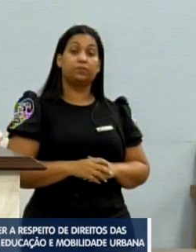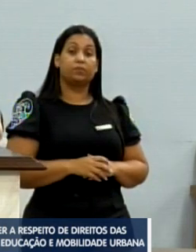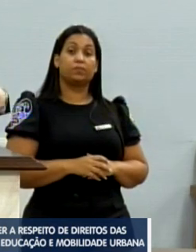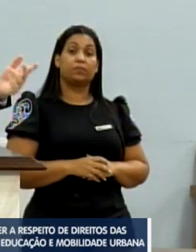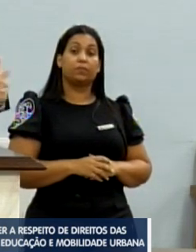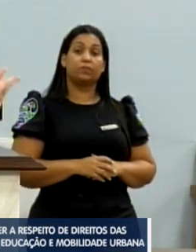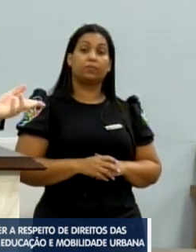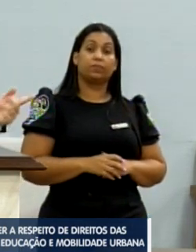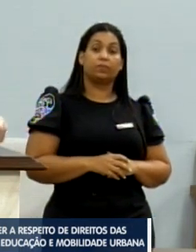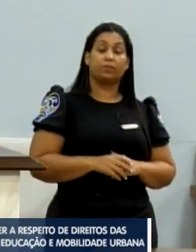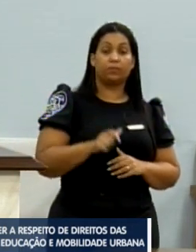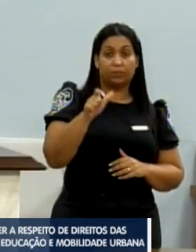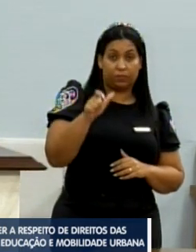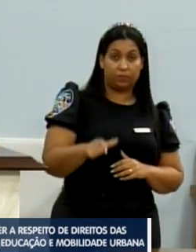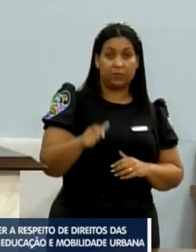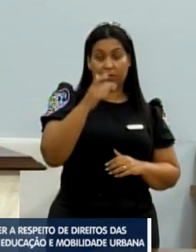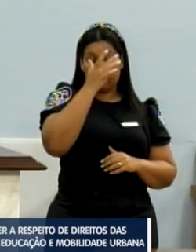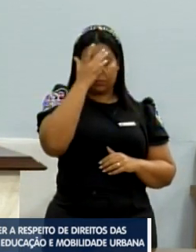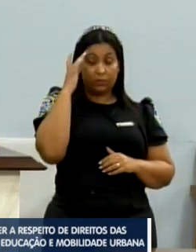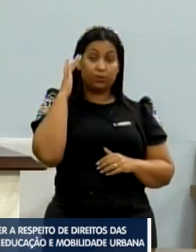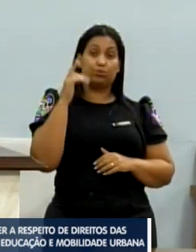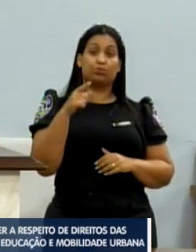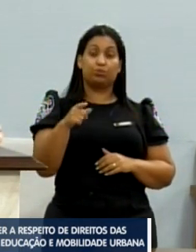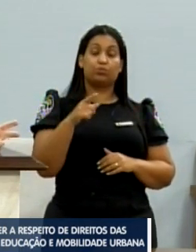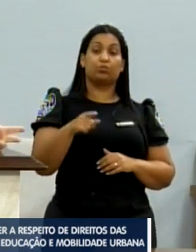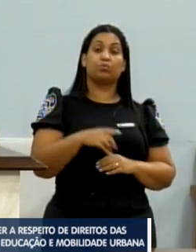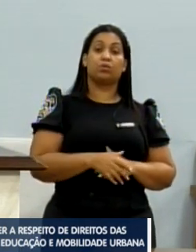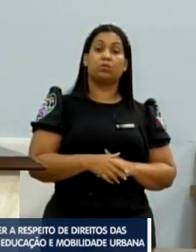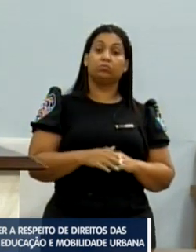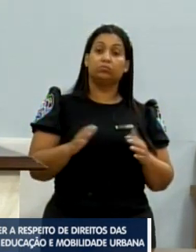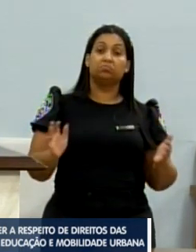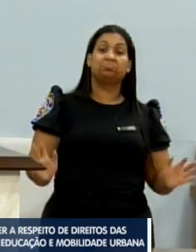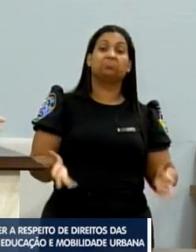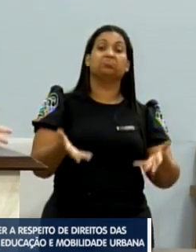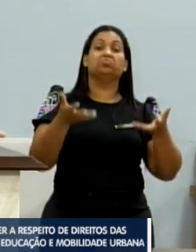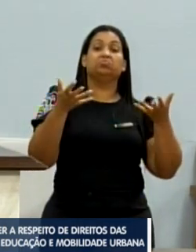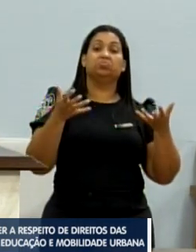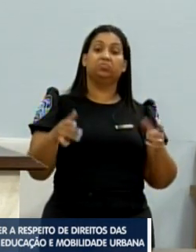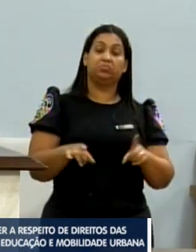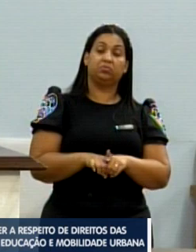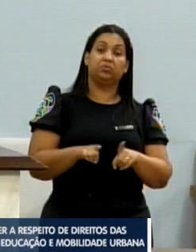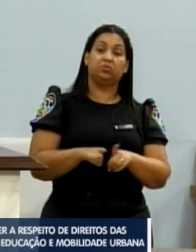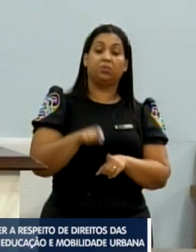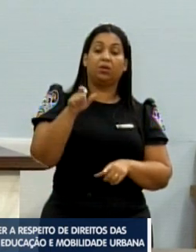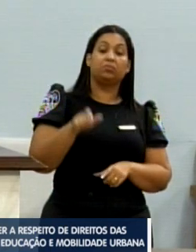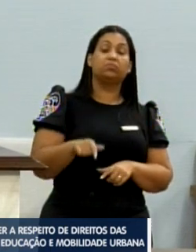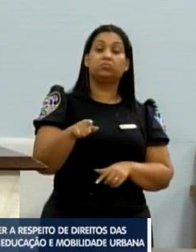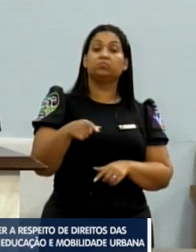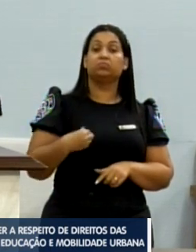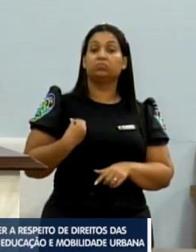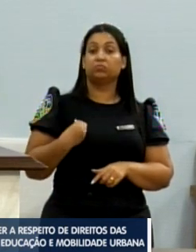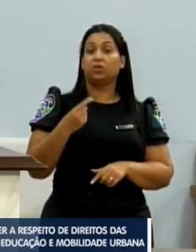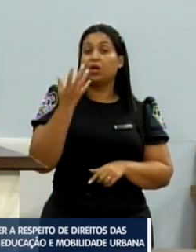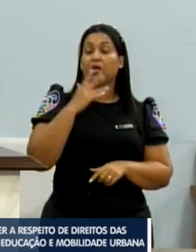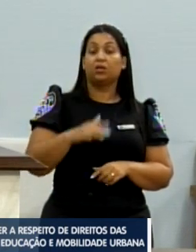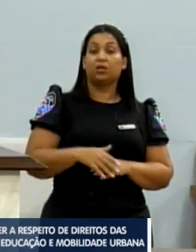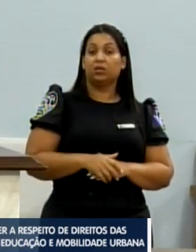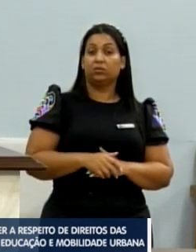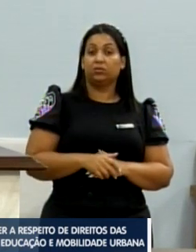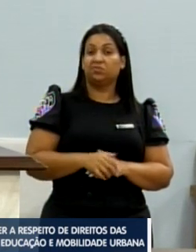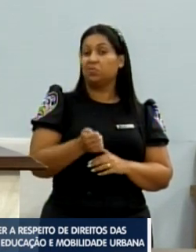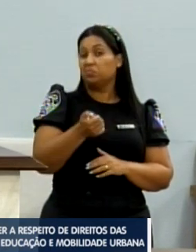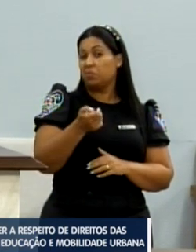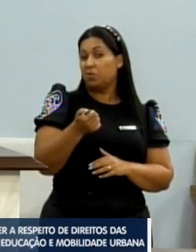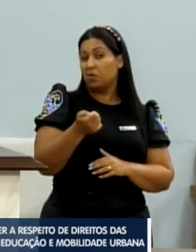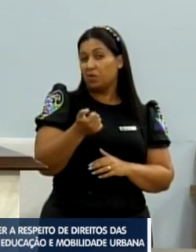Acompanhantes especializados, a mesma coisa, não tem. Programa de ensino individualizado de acordo com a necessidade da criança, não tem. Não foram poucas